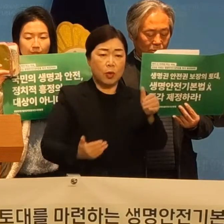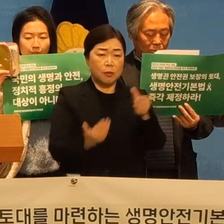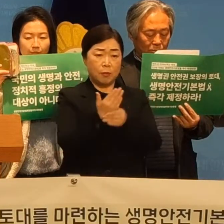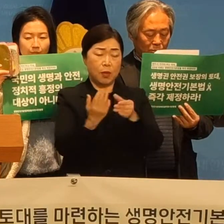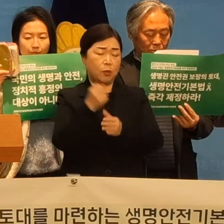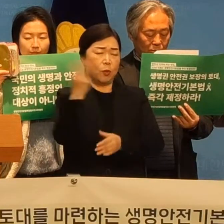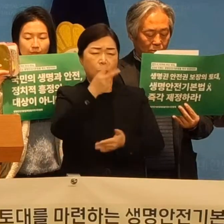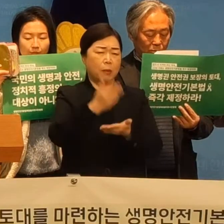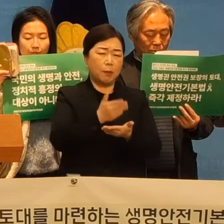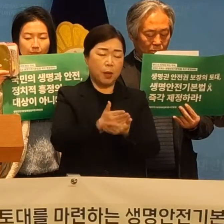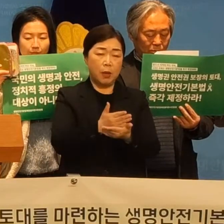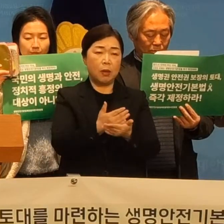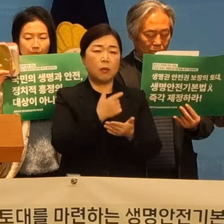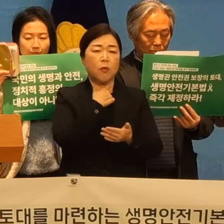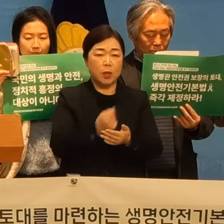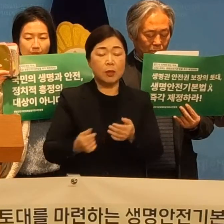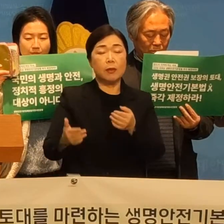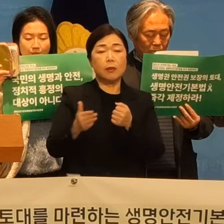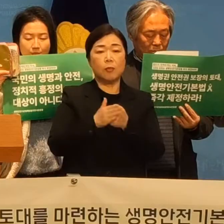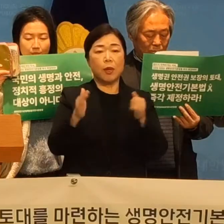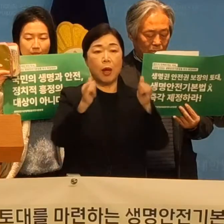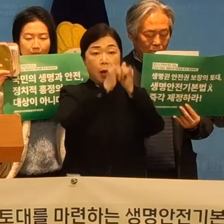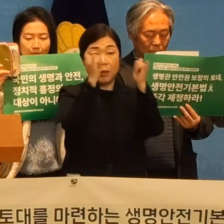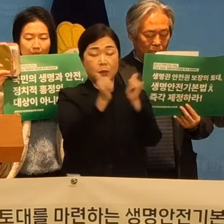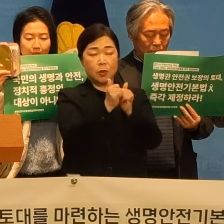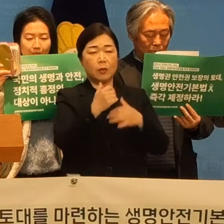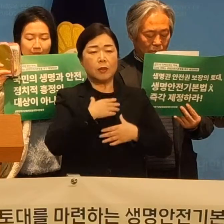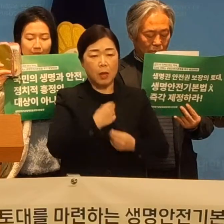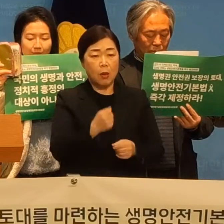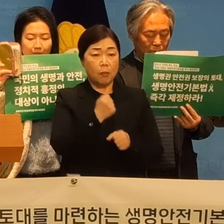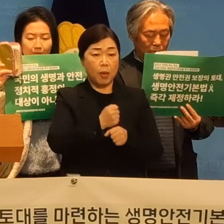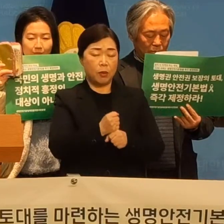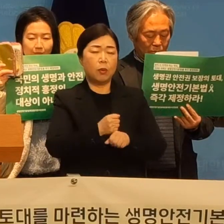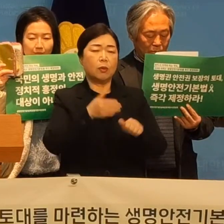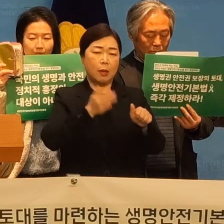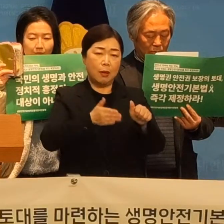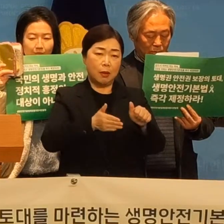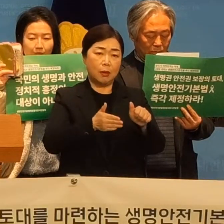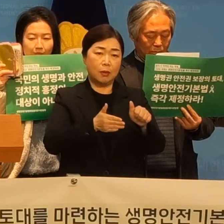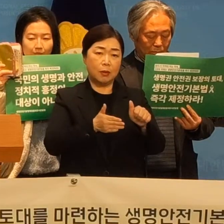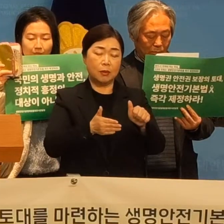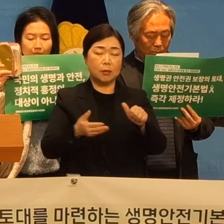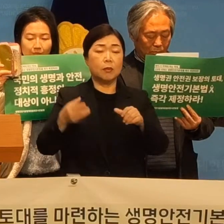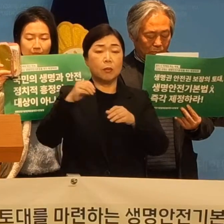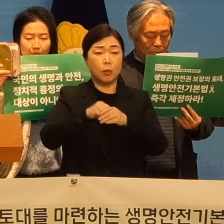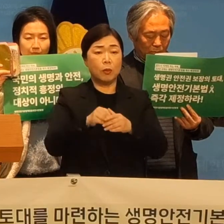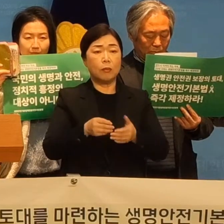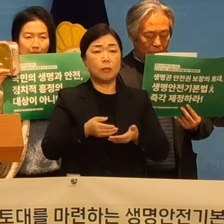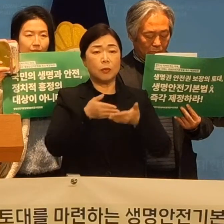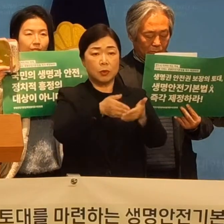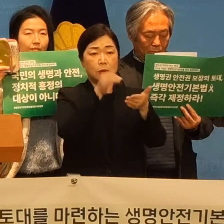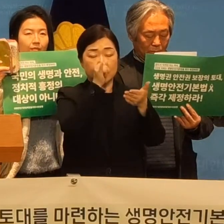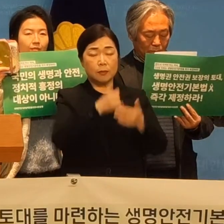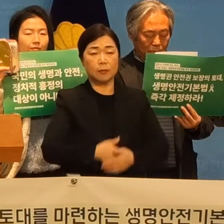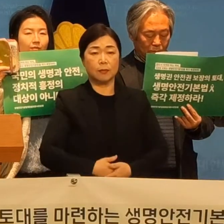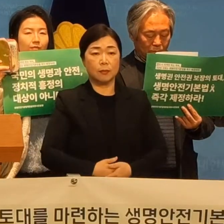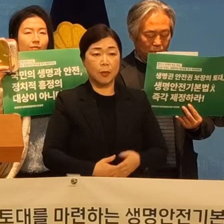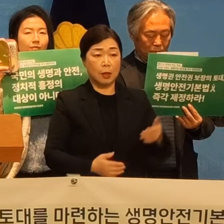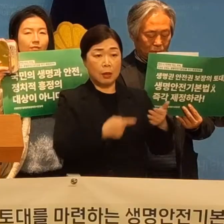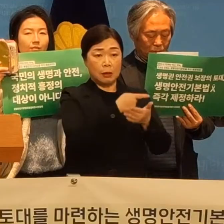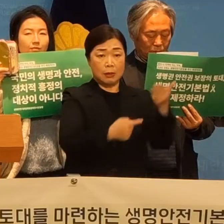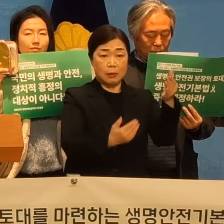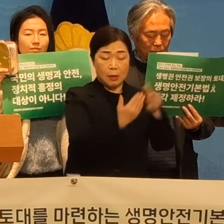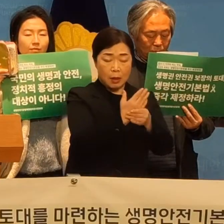반복을 막는 안전사회의 실현입니다. 안전사회를 실현하기 위해서 재난,